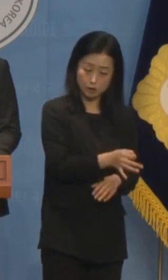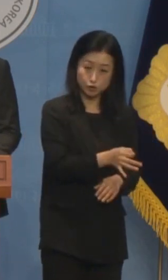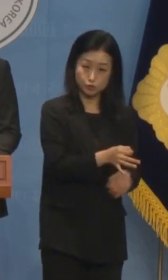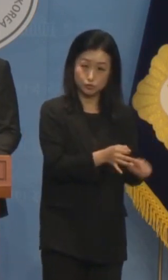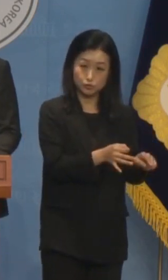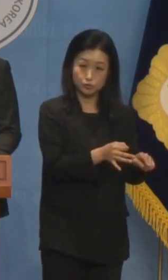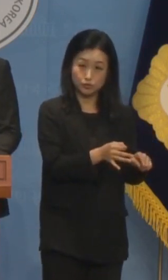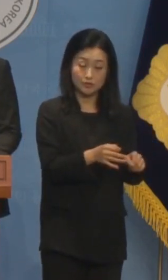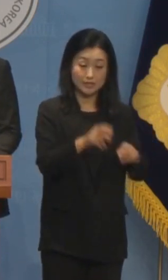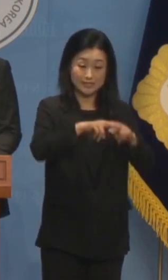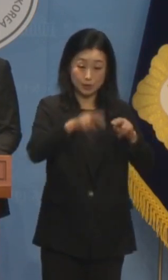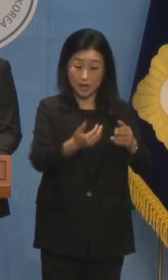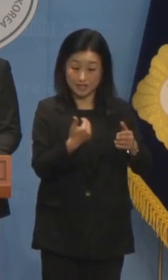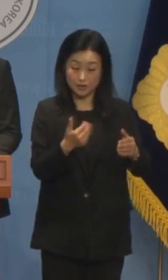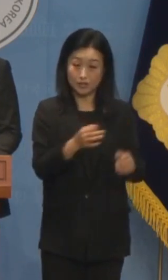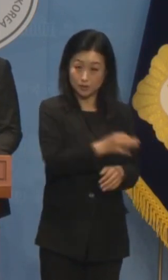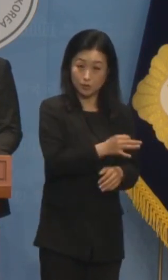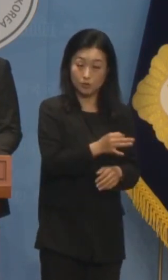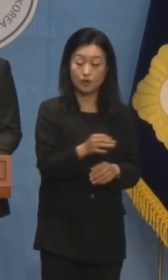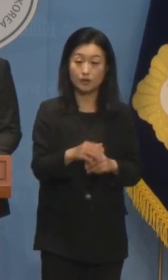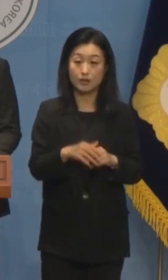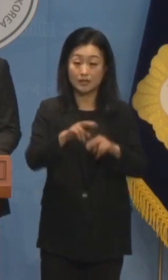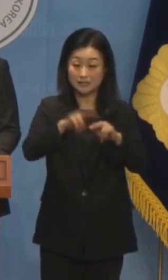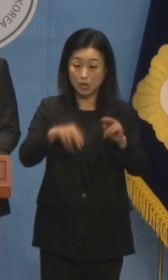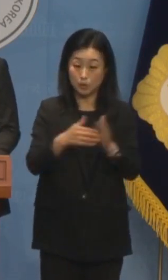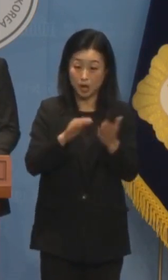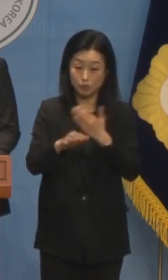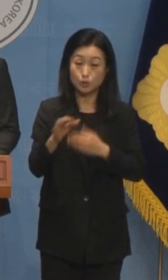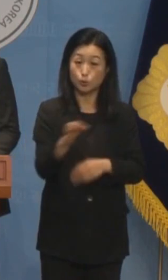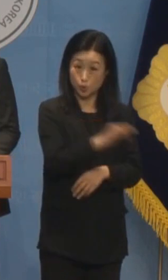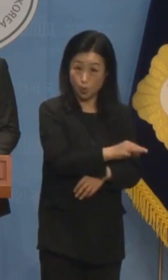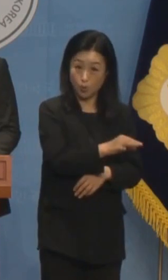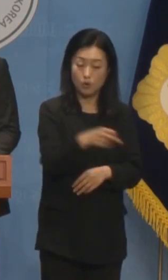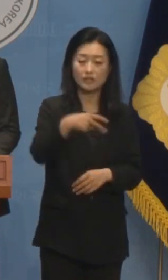전에 돈을 준 거고 사후매수죄는 사퇴한 다음에 돈을 준